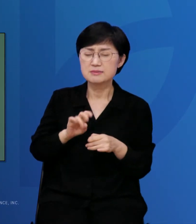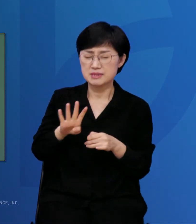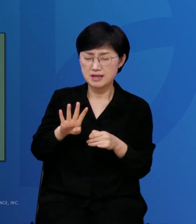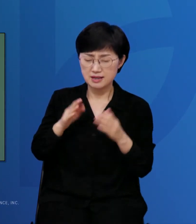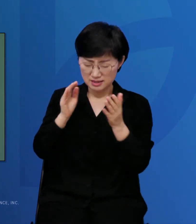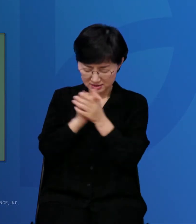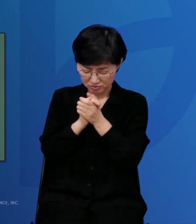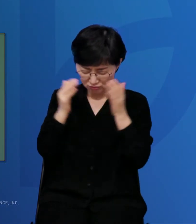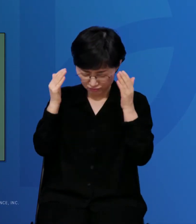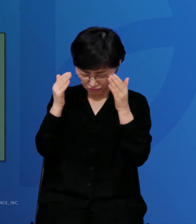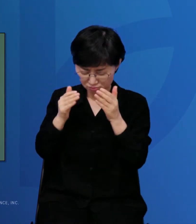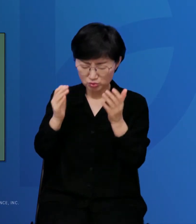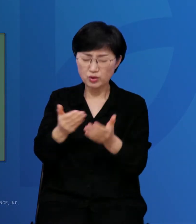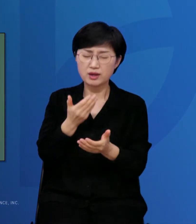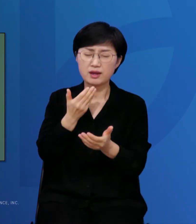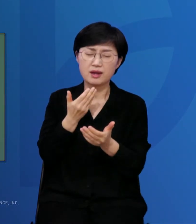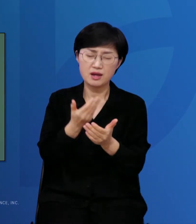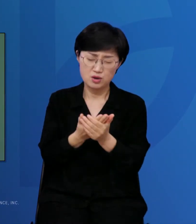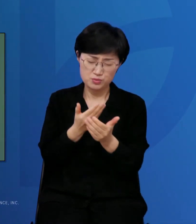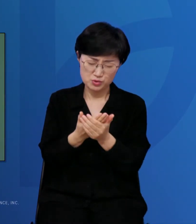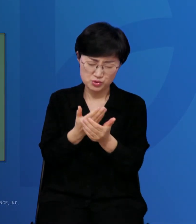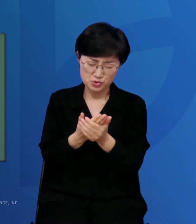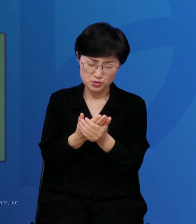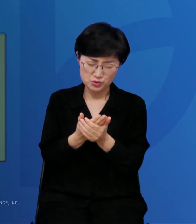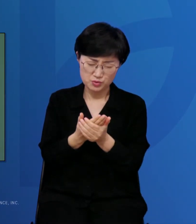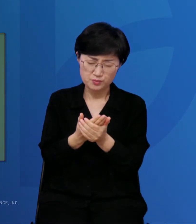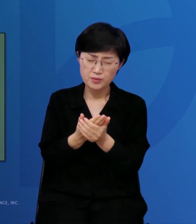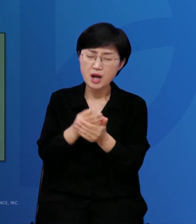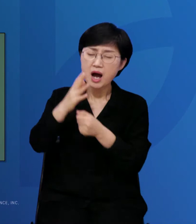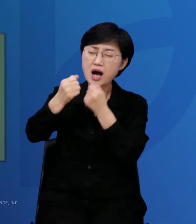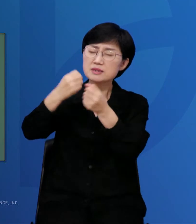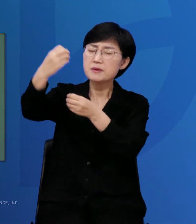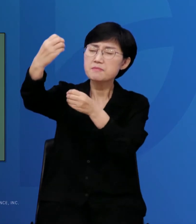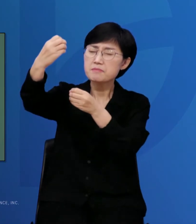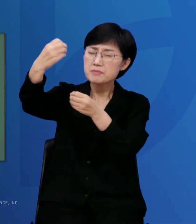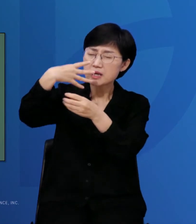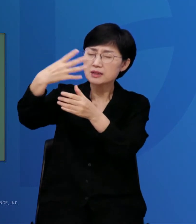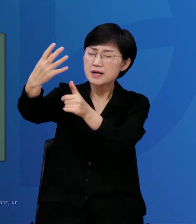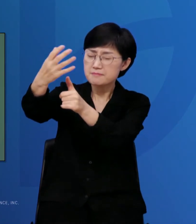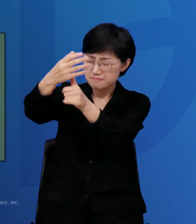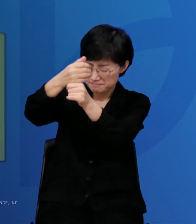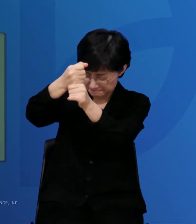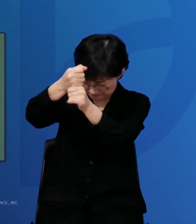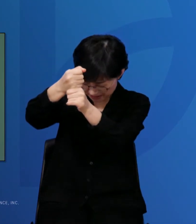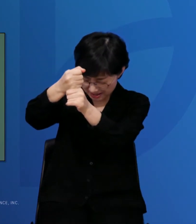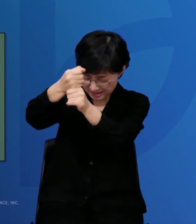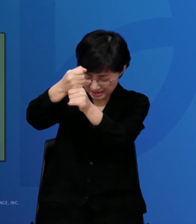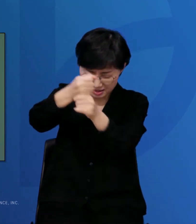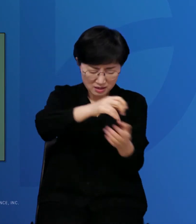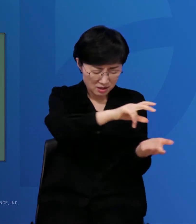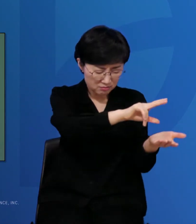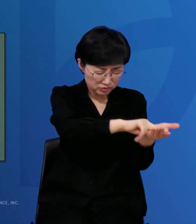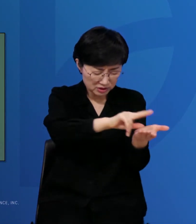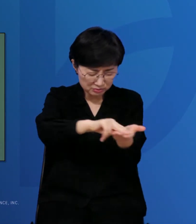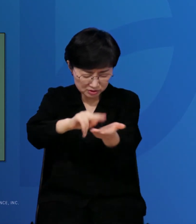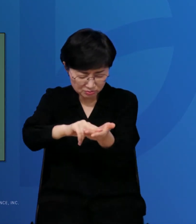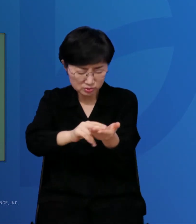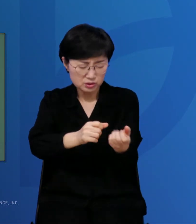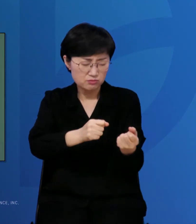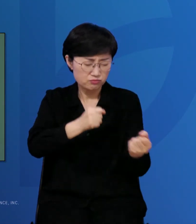让我们进入救活我、救活世界的我的24之中。 하나님이 주신 24 답을 붙잡고 모든 문제 속에서 하나님의 절대